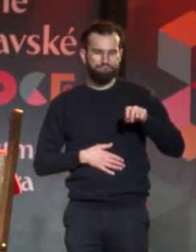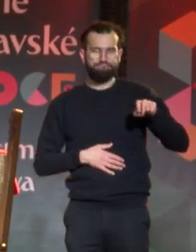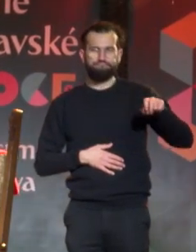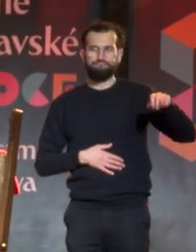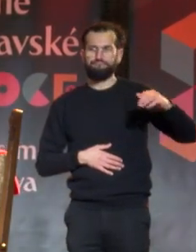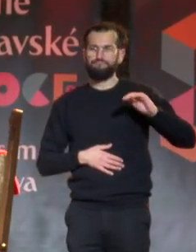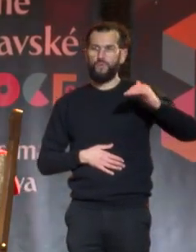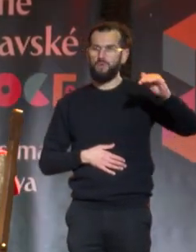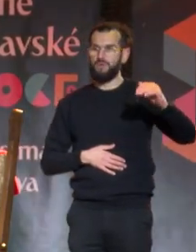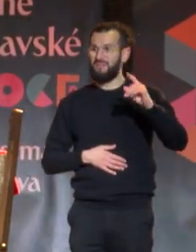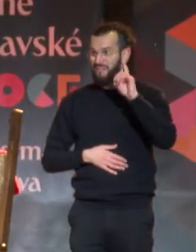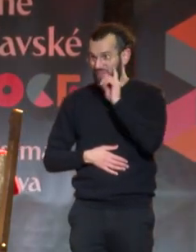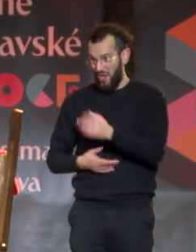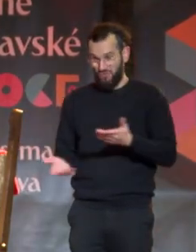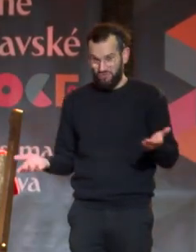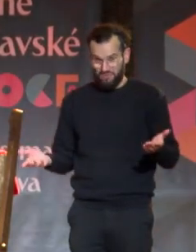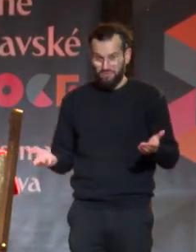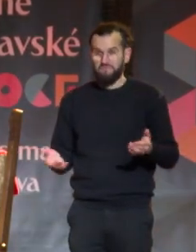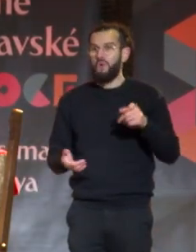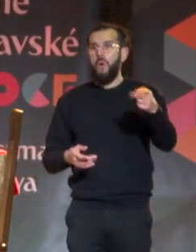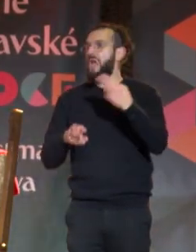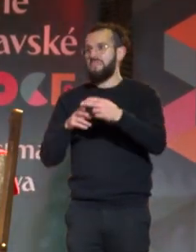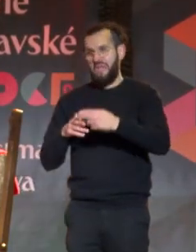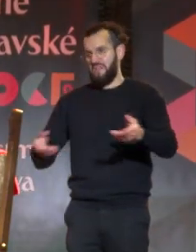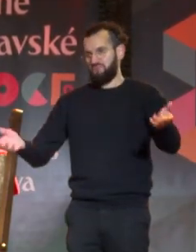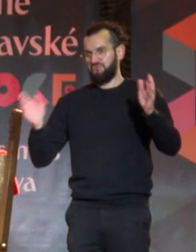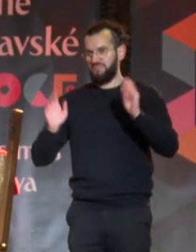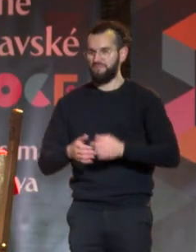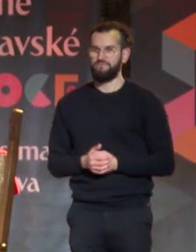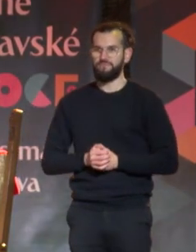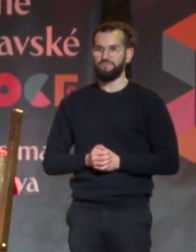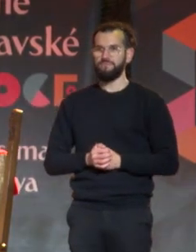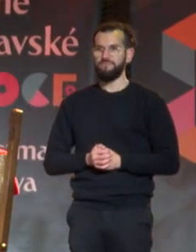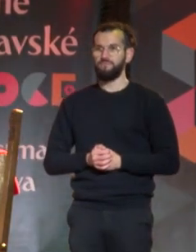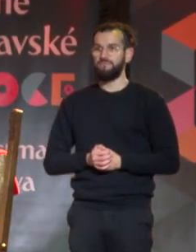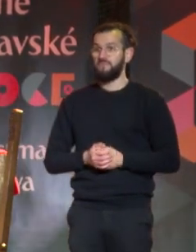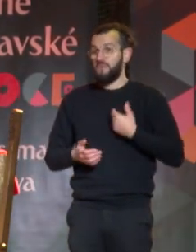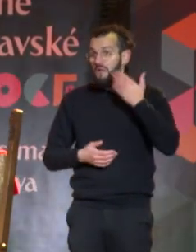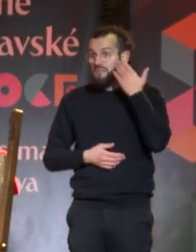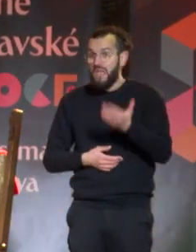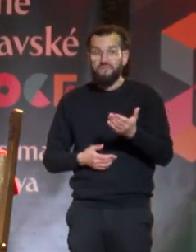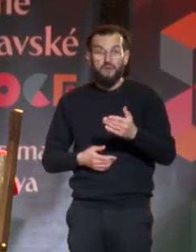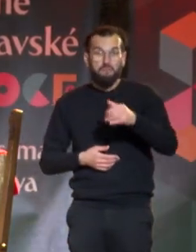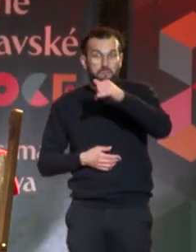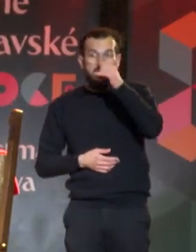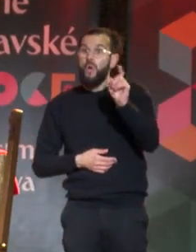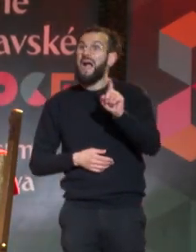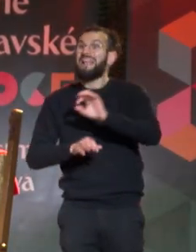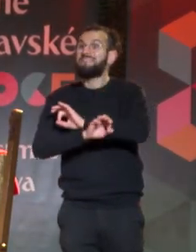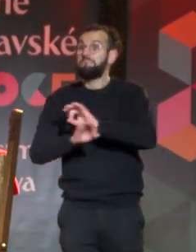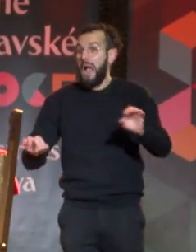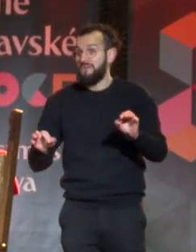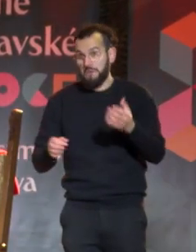tam nevisím dobrovoľne a rád, jej asi nenapadne. Vlastne ani neviem, ako sa volá.